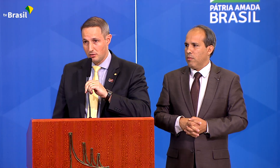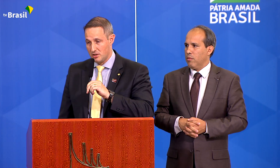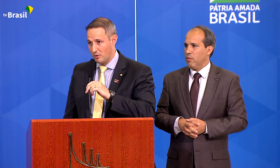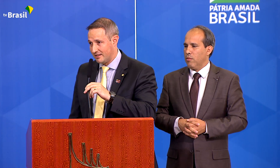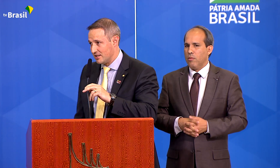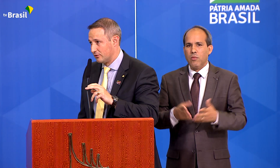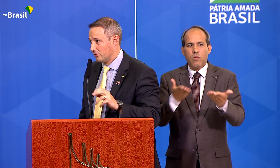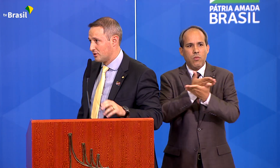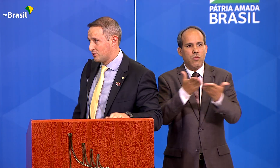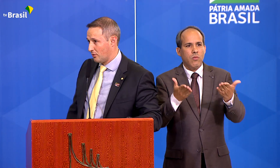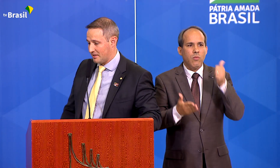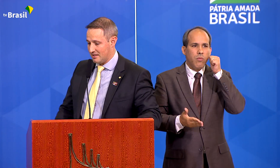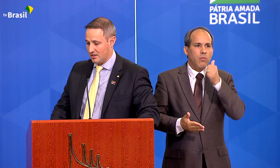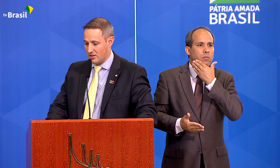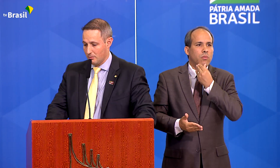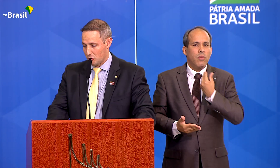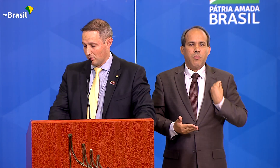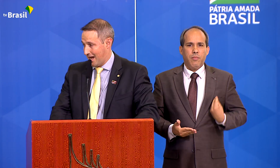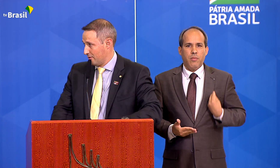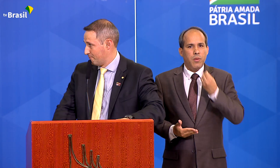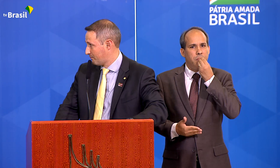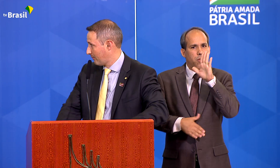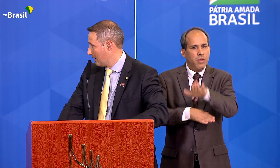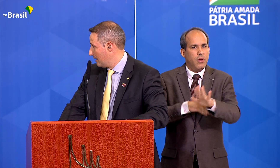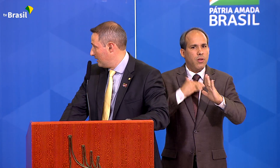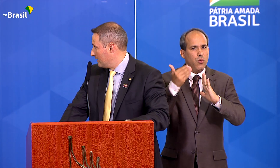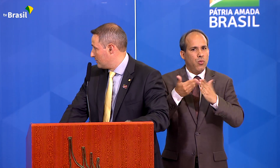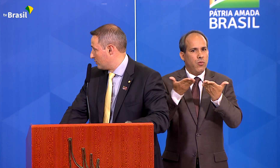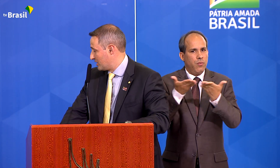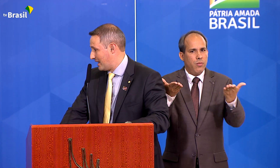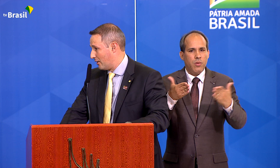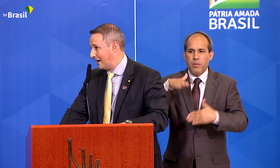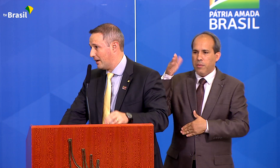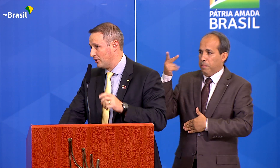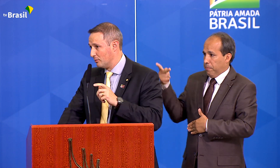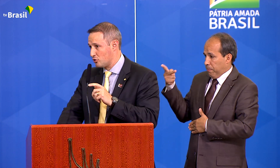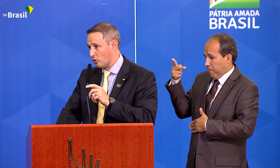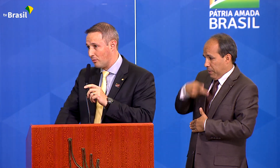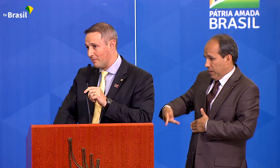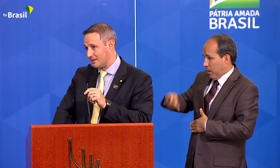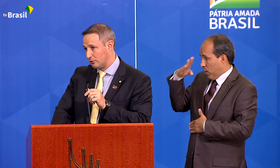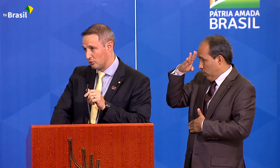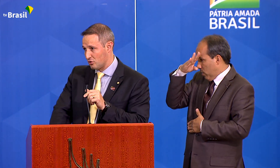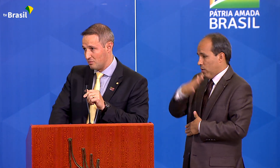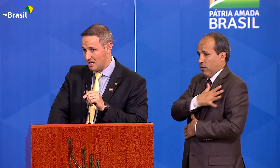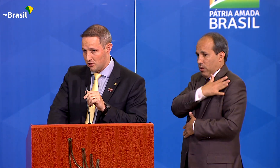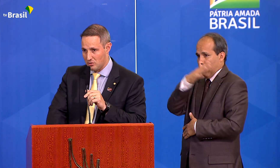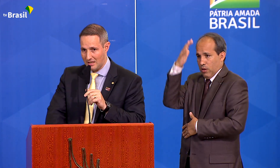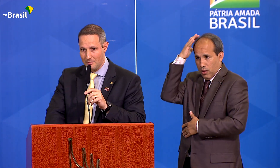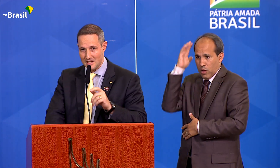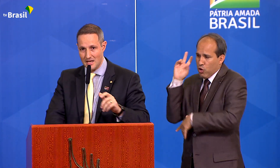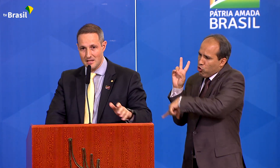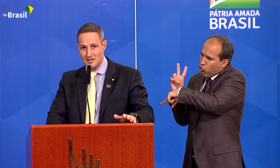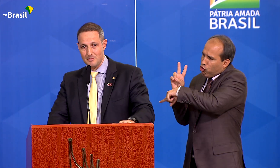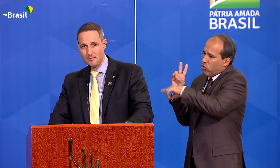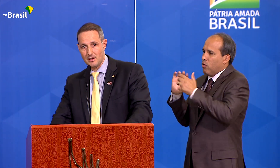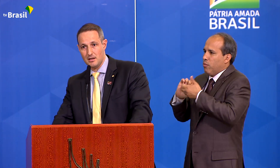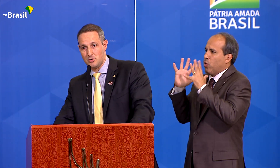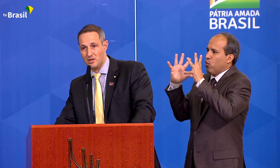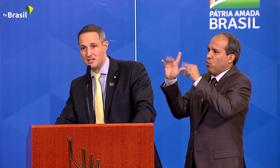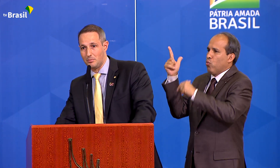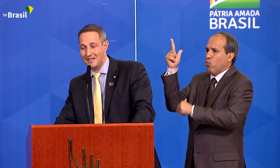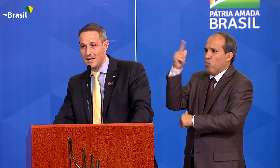Olá senhoras e senhores boa tarde a todos senhor presidente Jair bolsonaro senhor General Heleno e não me deixou complementar todos os ministros aqui